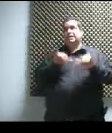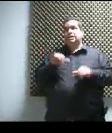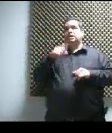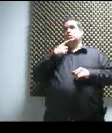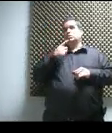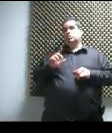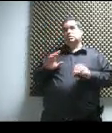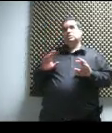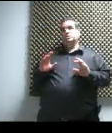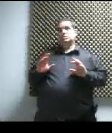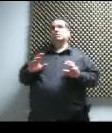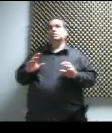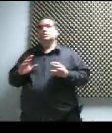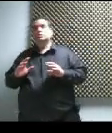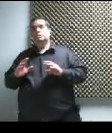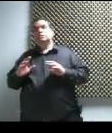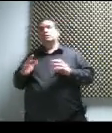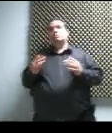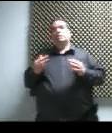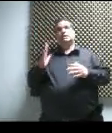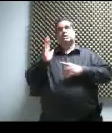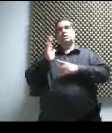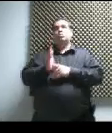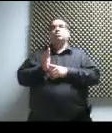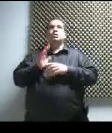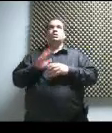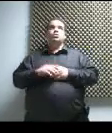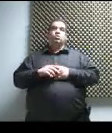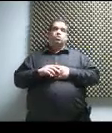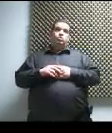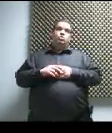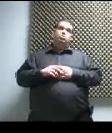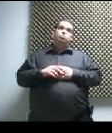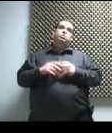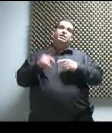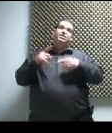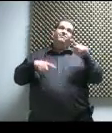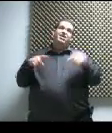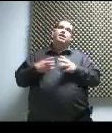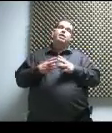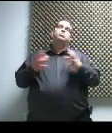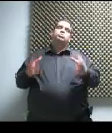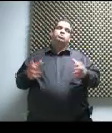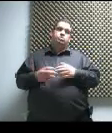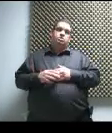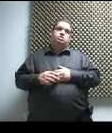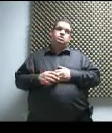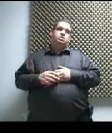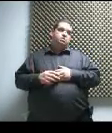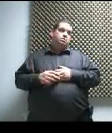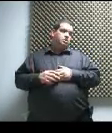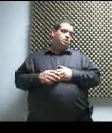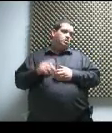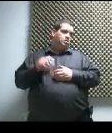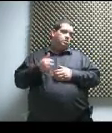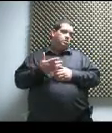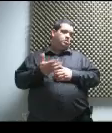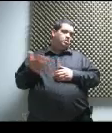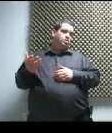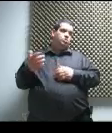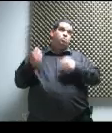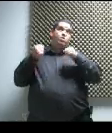diga, espera cinco minutos y entonces por ahí viene la réplica. Si no ha llegado, ya no llega. Puede variar muchísimo. Ok. Y entonces... ¿Por qué igual